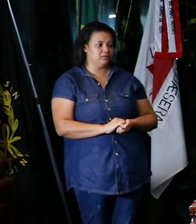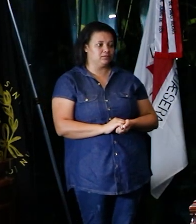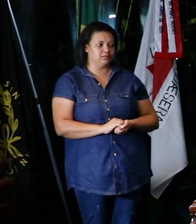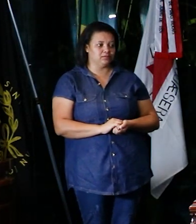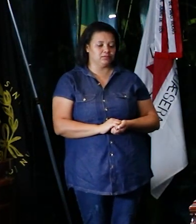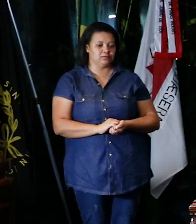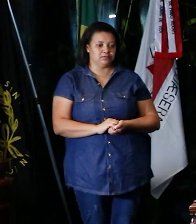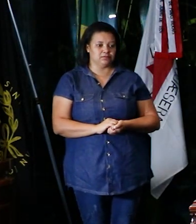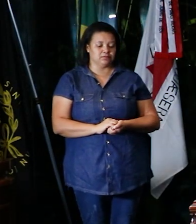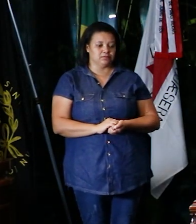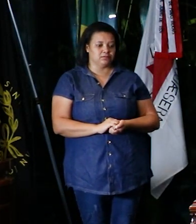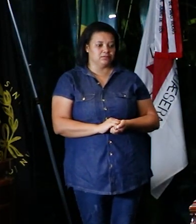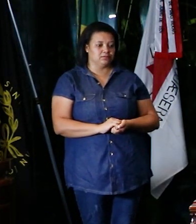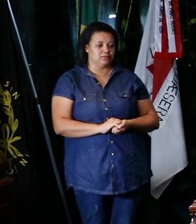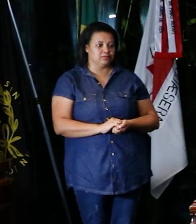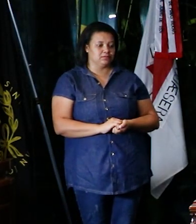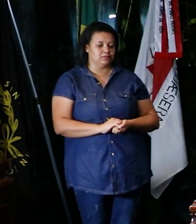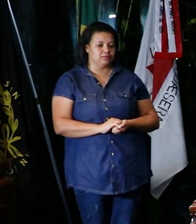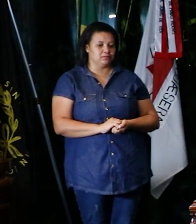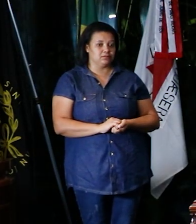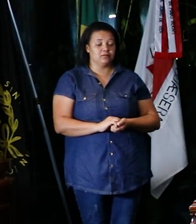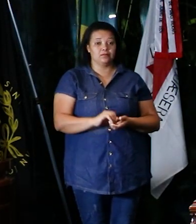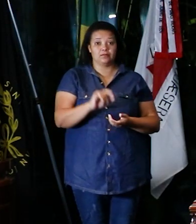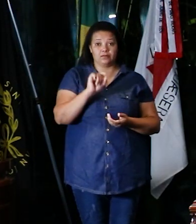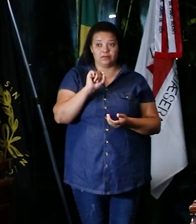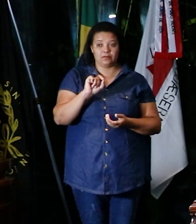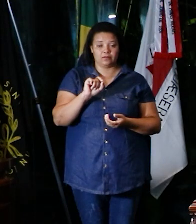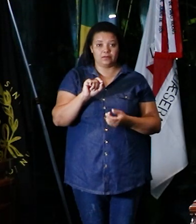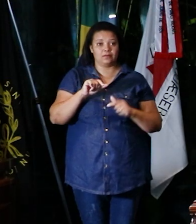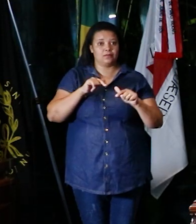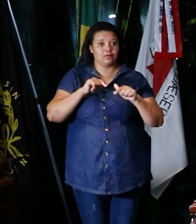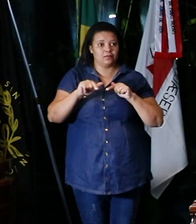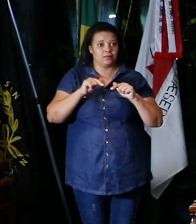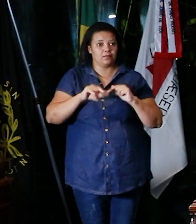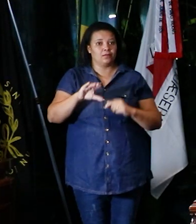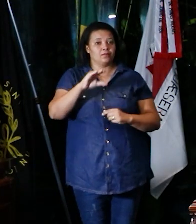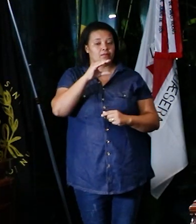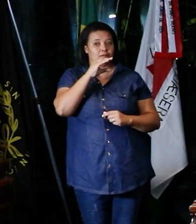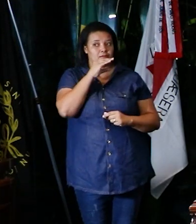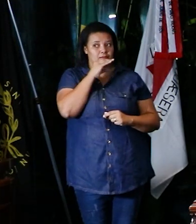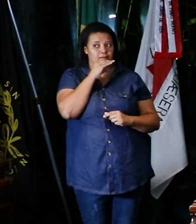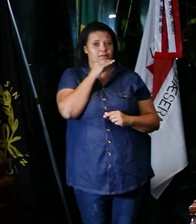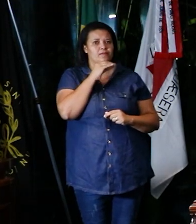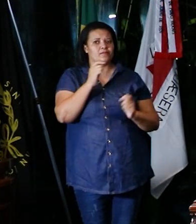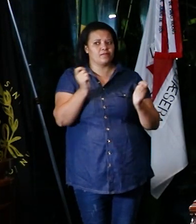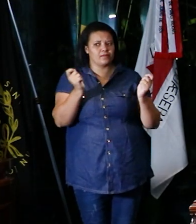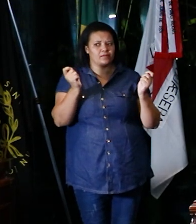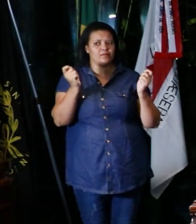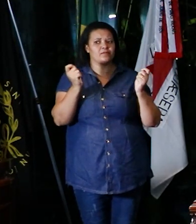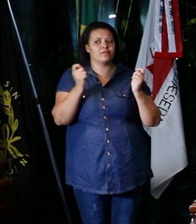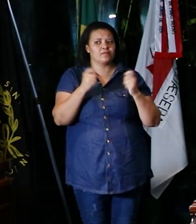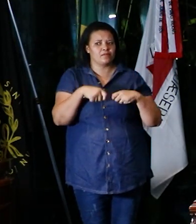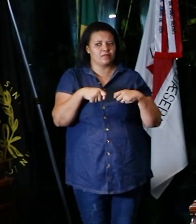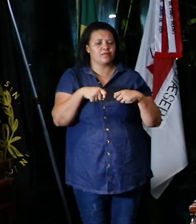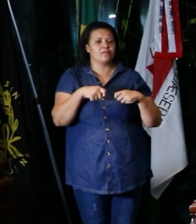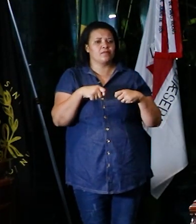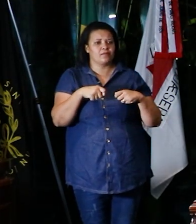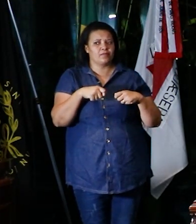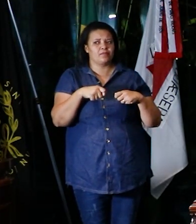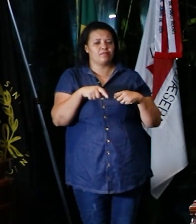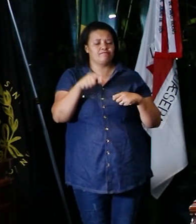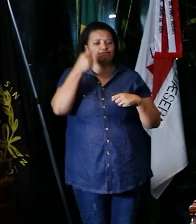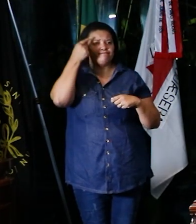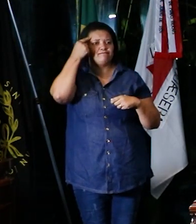caracterizou a produção de Drummond foi essa capacidade mesmo